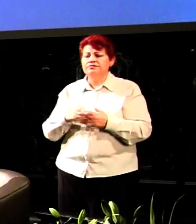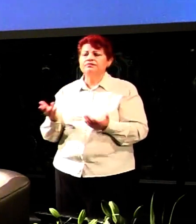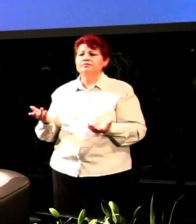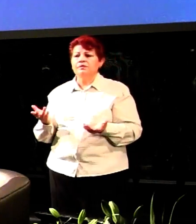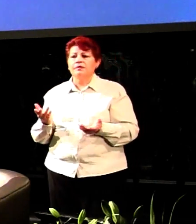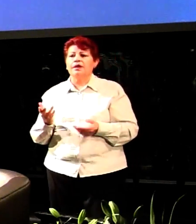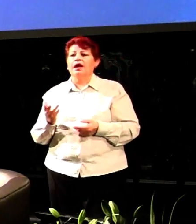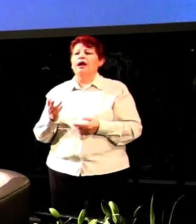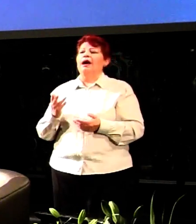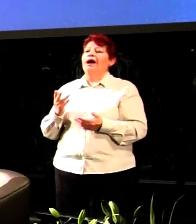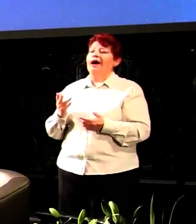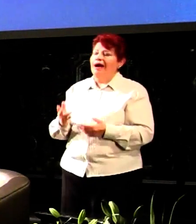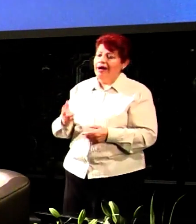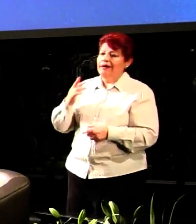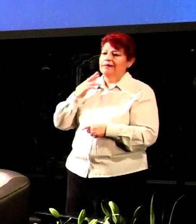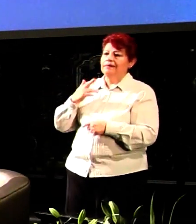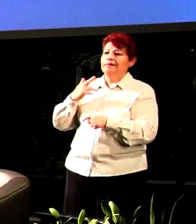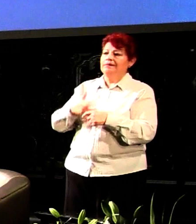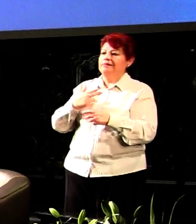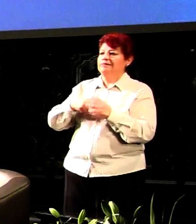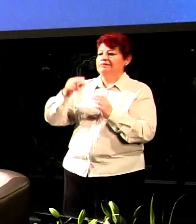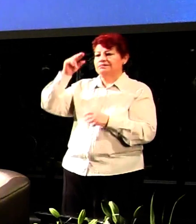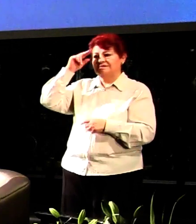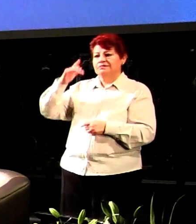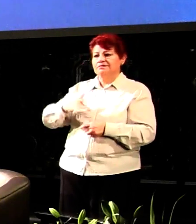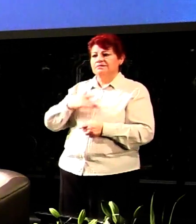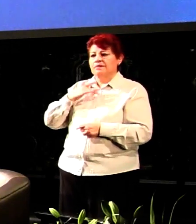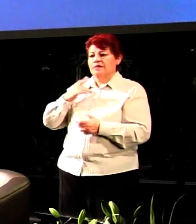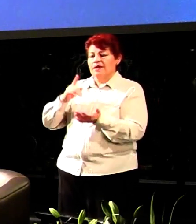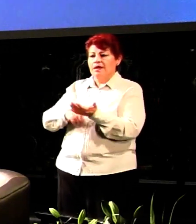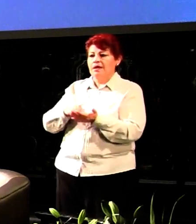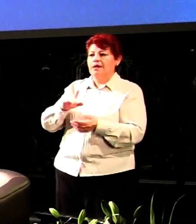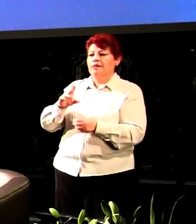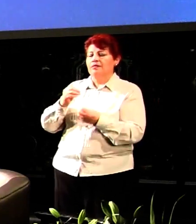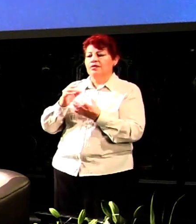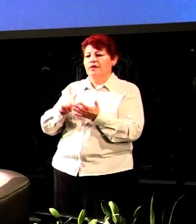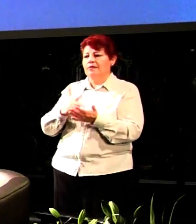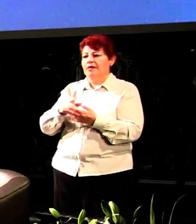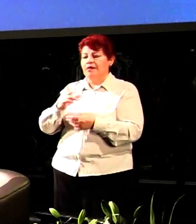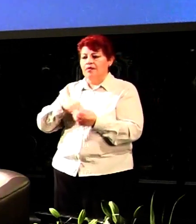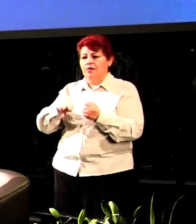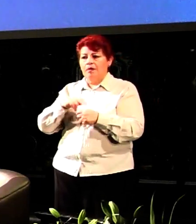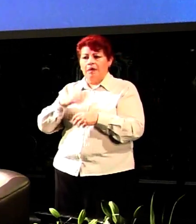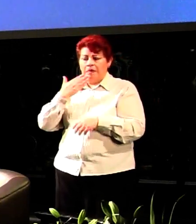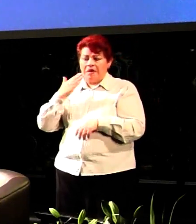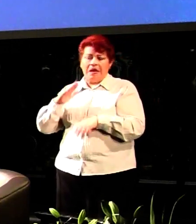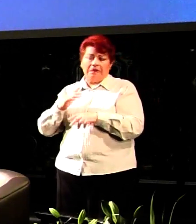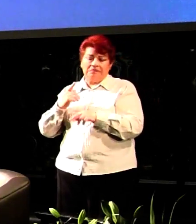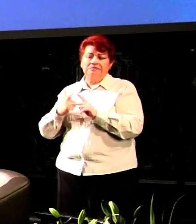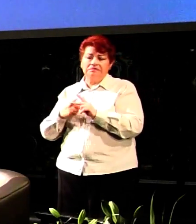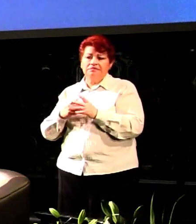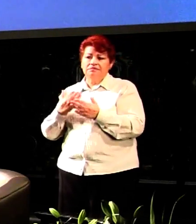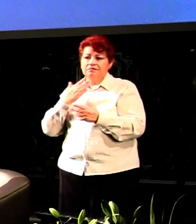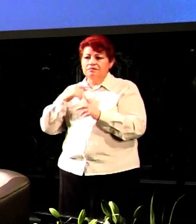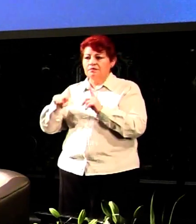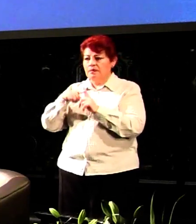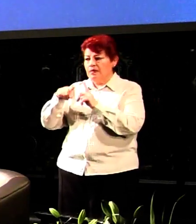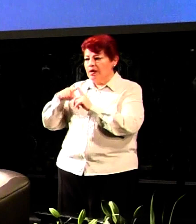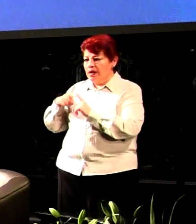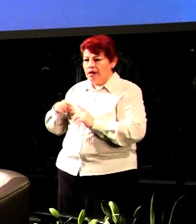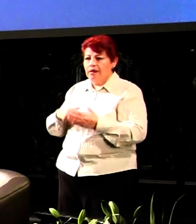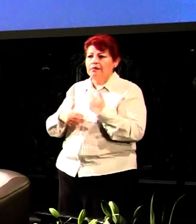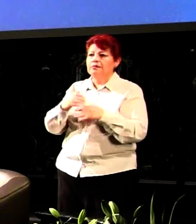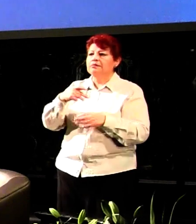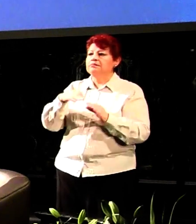precisamente esta respuesta nos la da la inteligencia emocional, porque muchas veces podemos sacar excelentes resultados académicos, y por supuesto